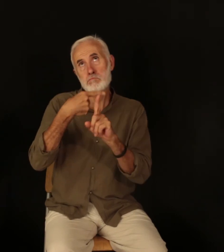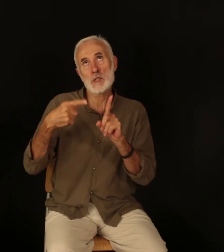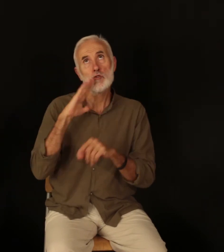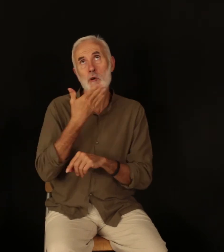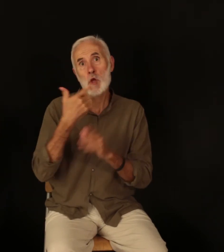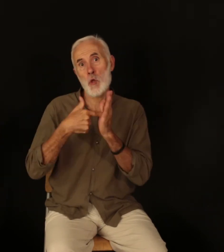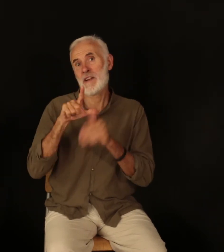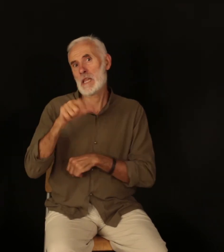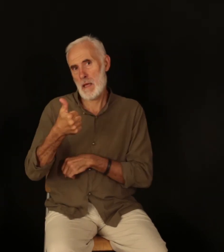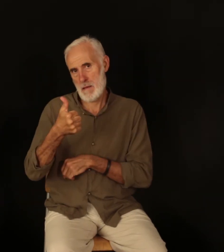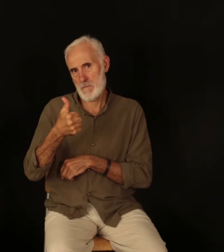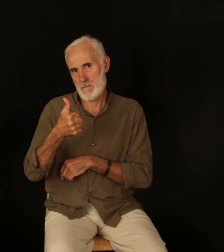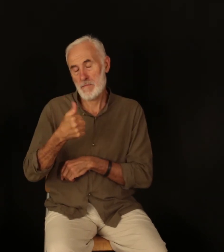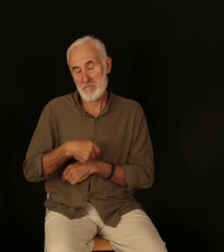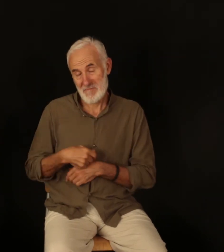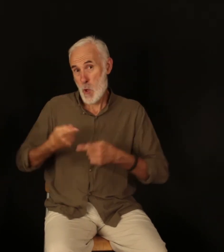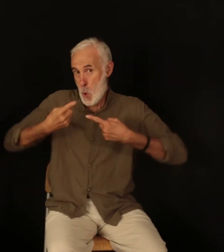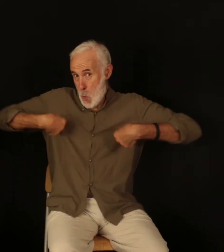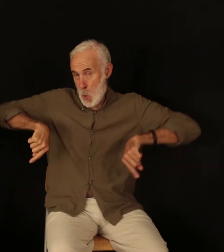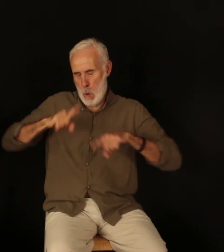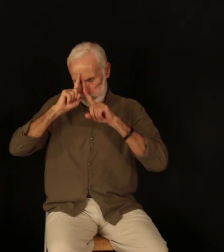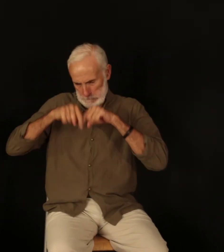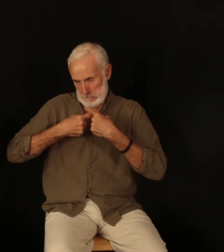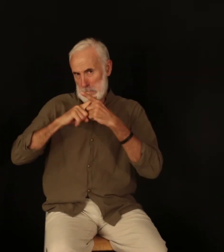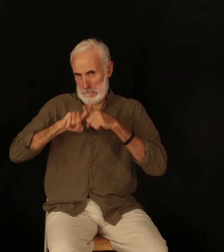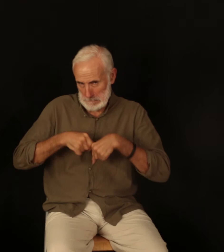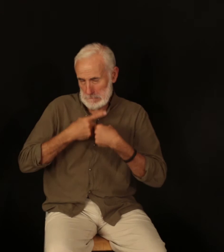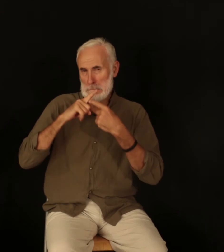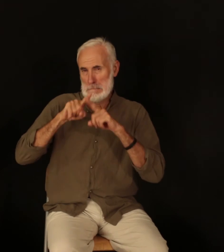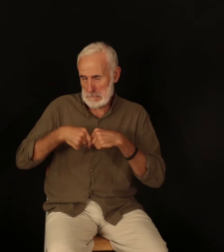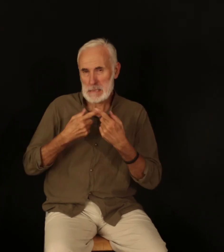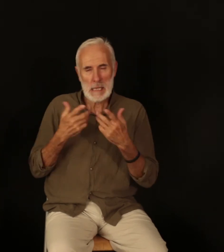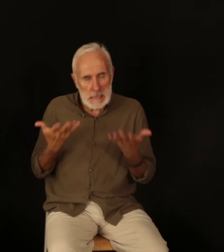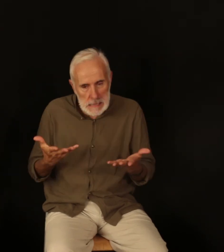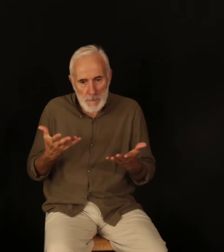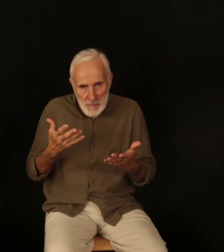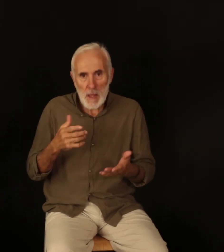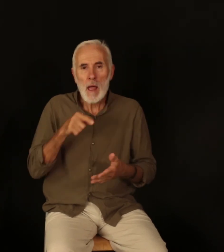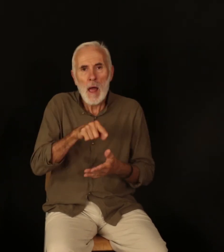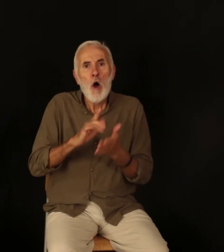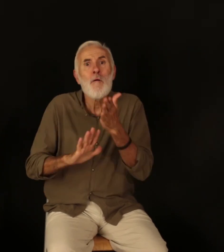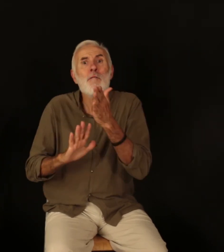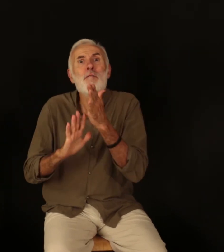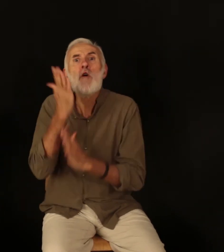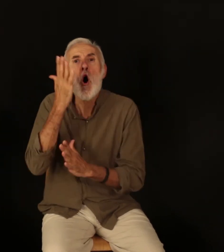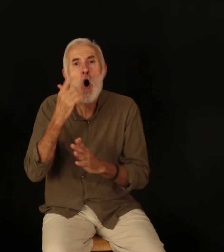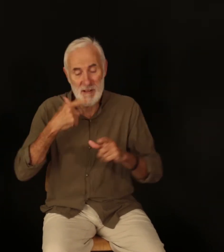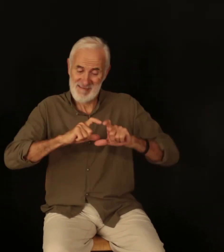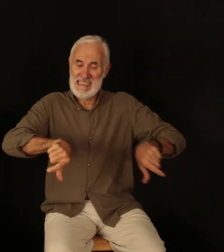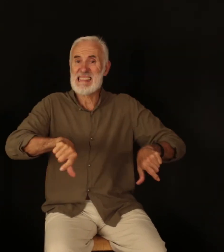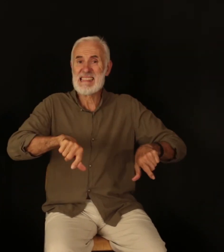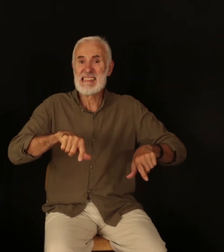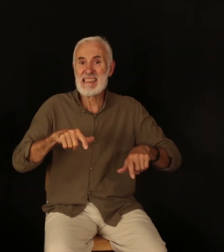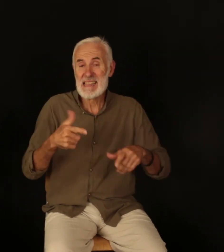Nous sommes posés beaucoup de questions sur ce thème, et notamment sur ce que pouvait bien signifier feu dans ce thème.